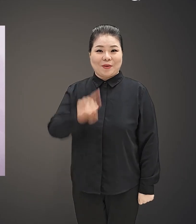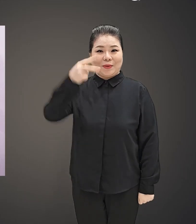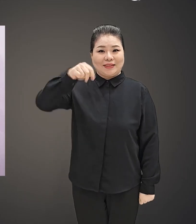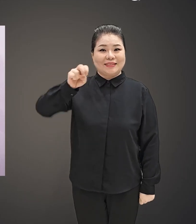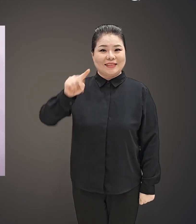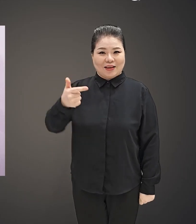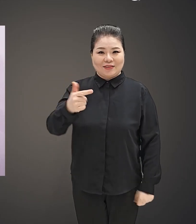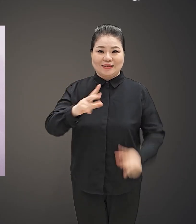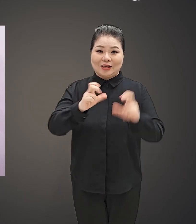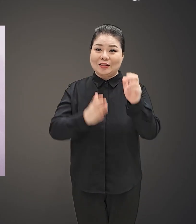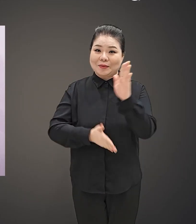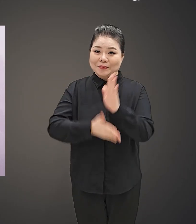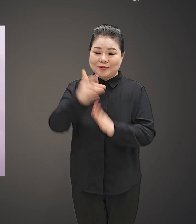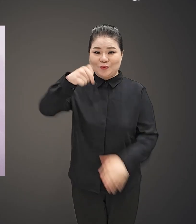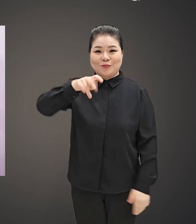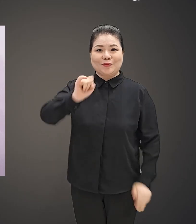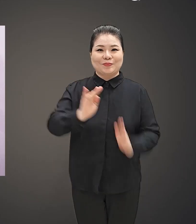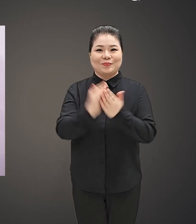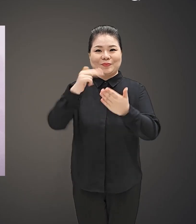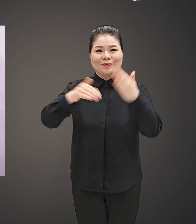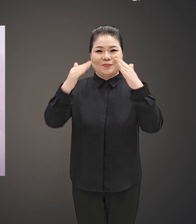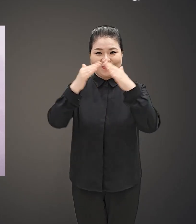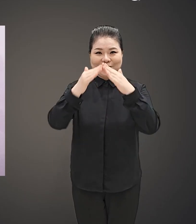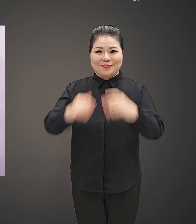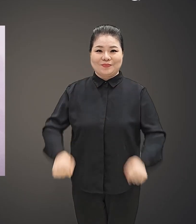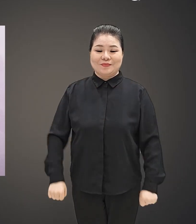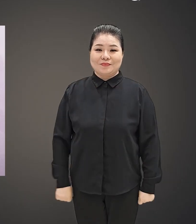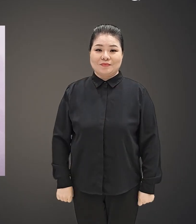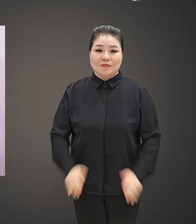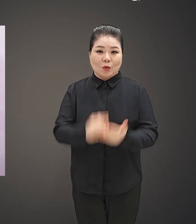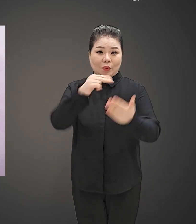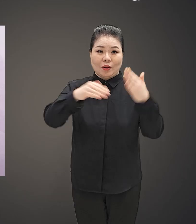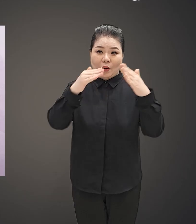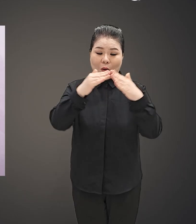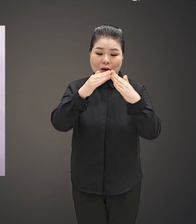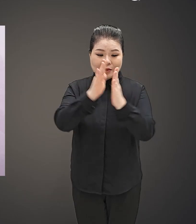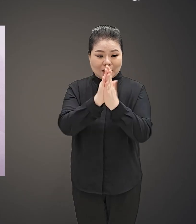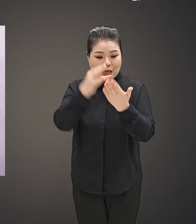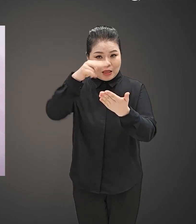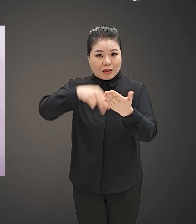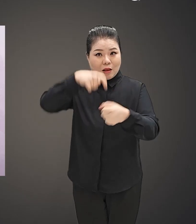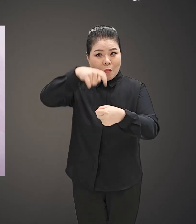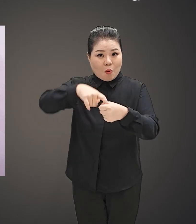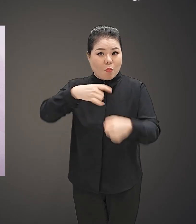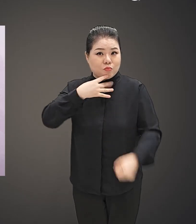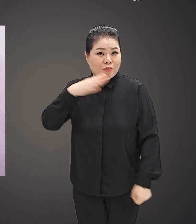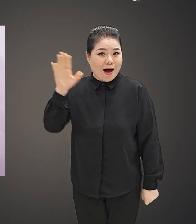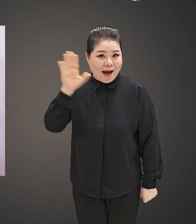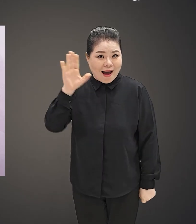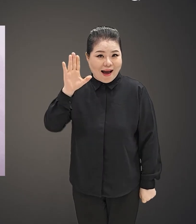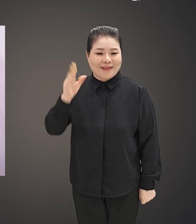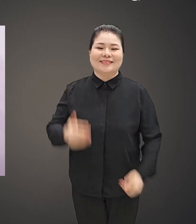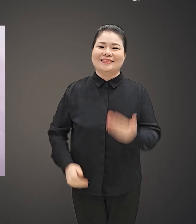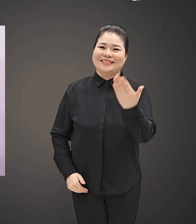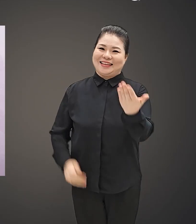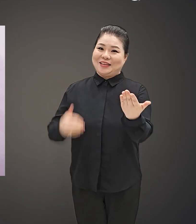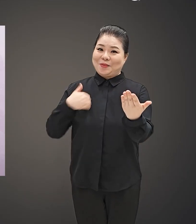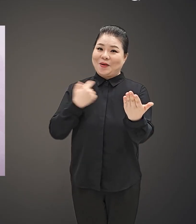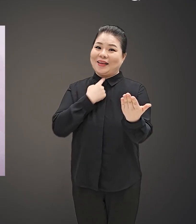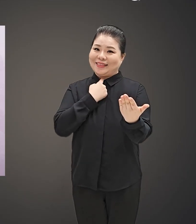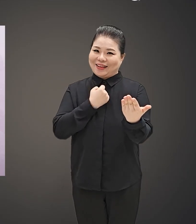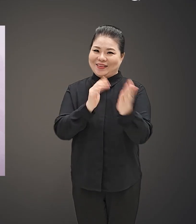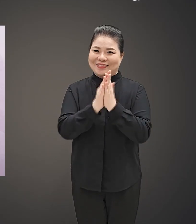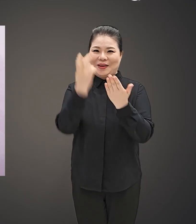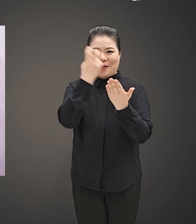버들연 성남시 구미도서관. 도서관은 책을 보기 위해서만 가는 곳이 아니다.